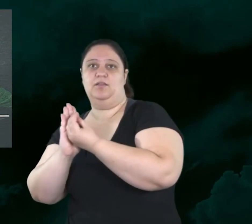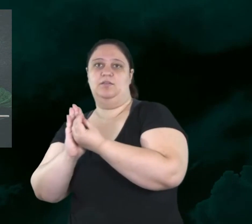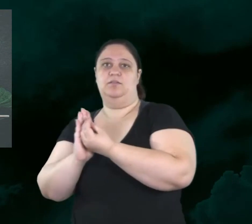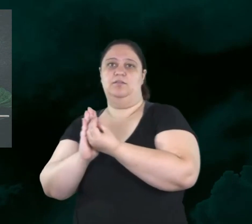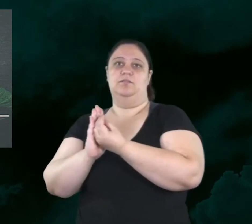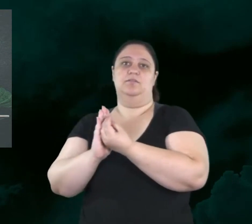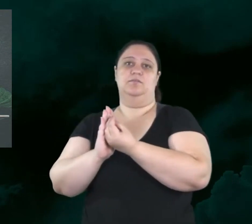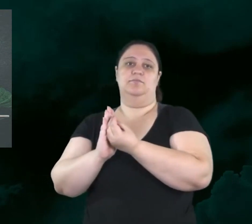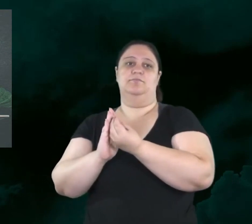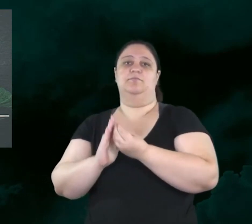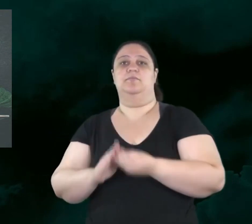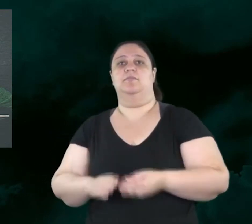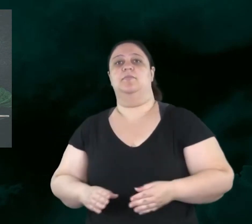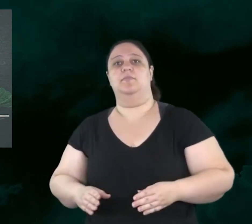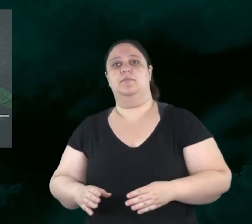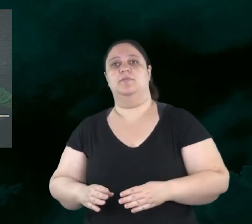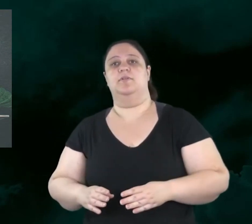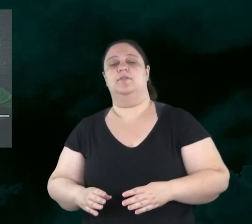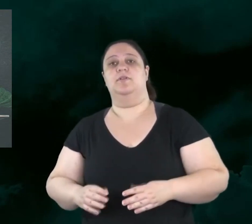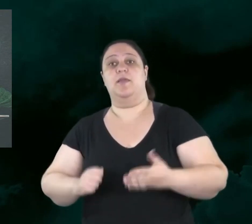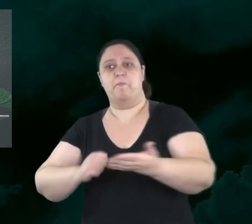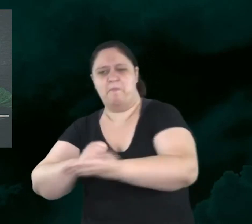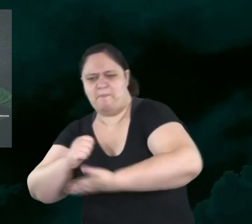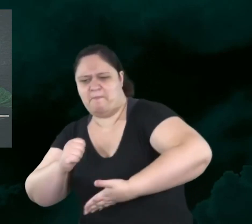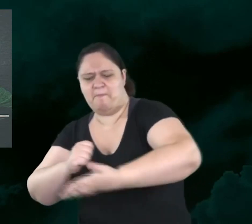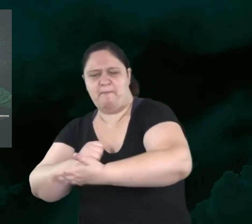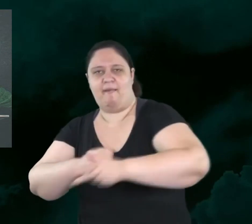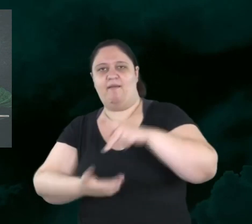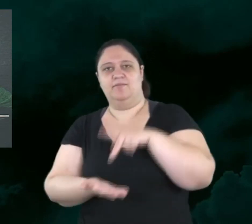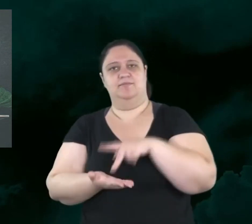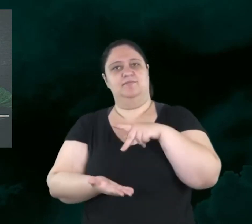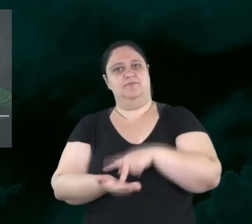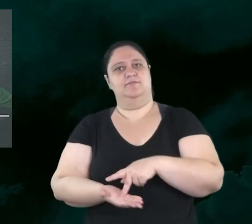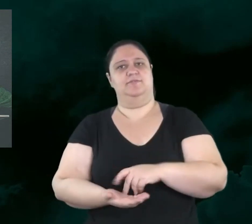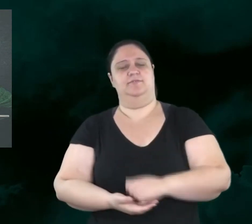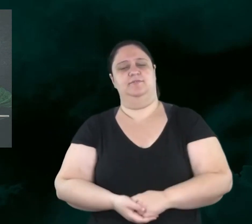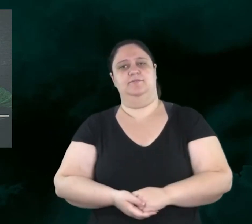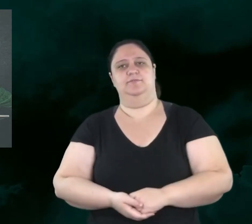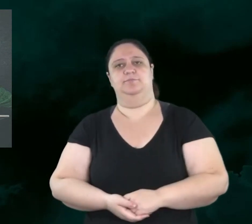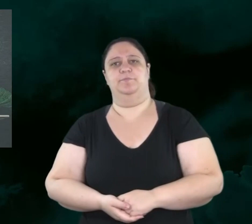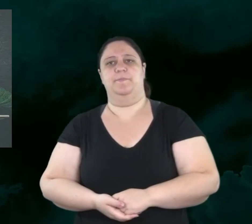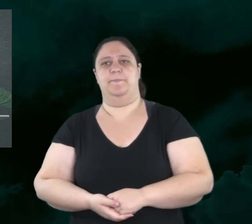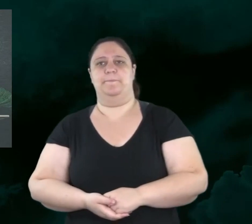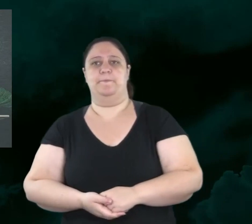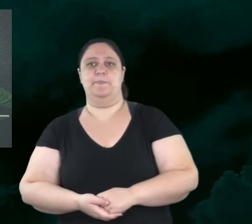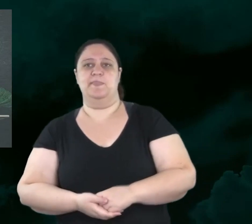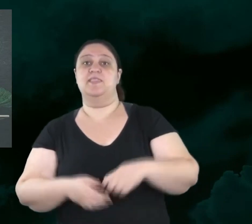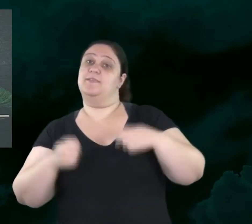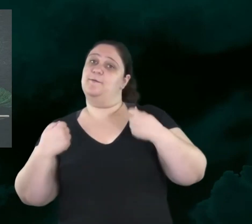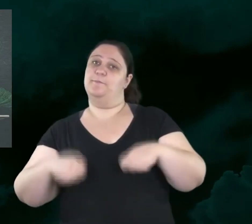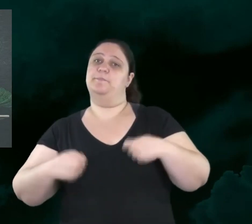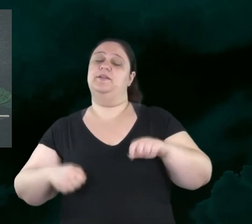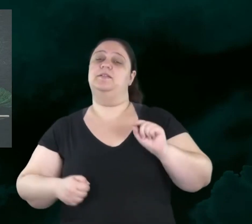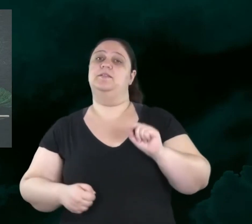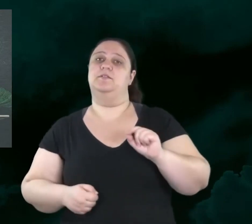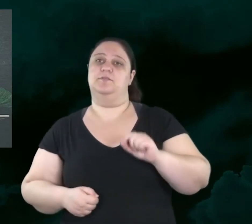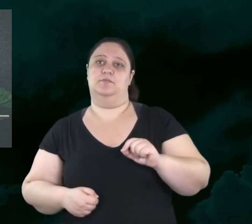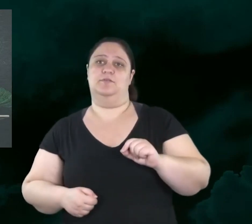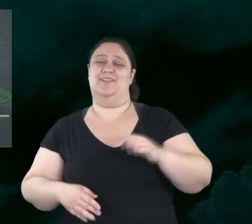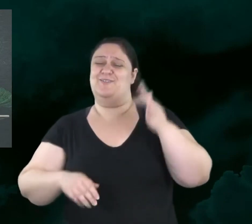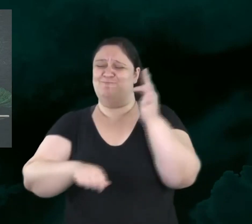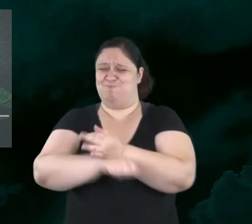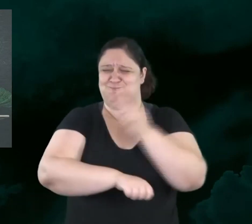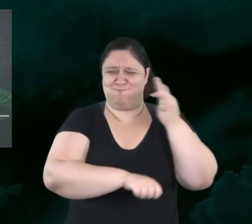e baluarte da verdade, que sustenta a verdade. Então, para isso, eu preciso passar por intempéries,